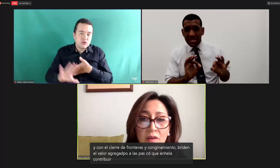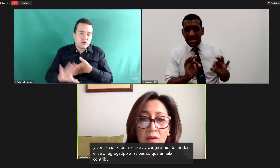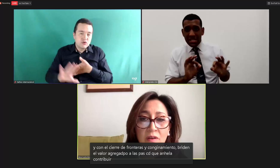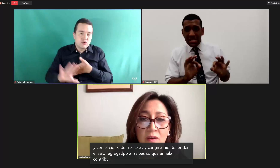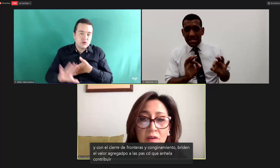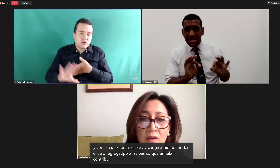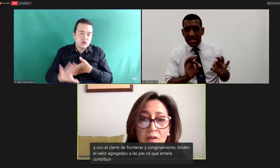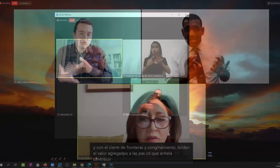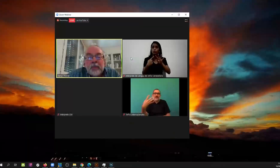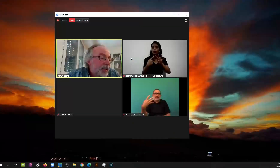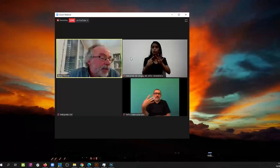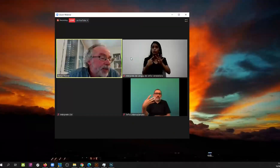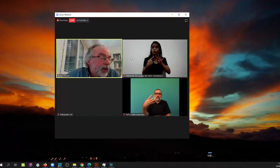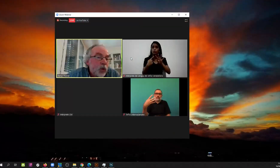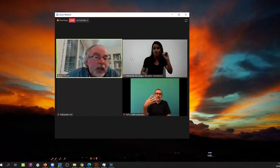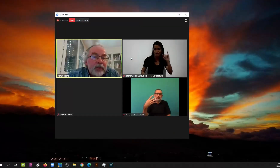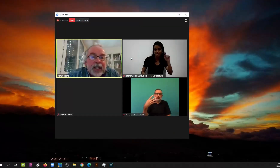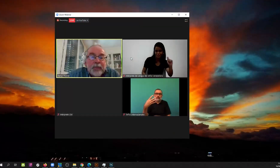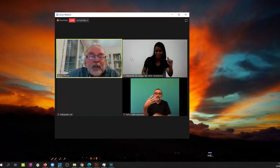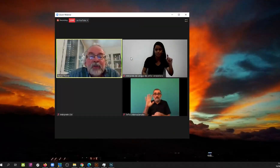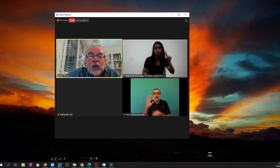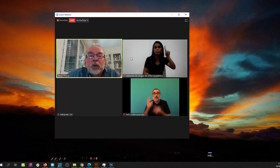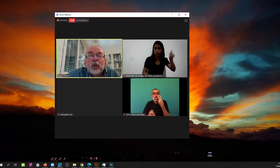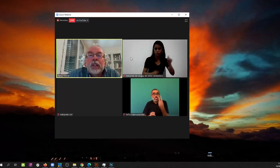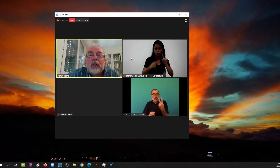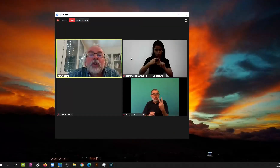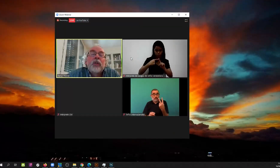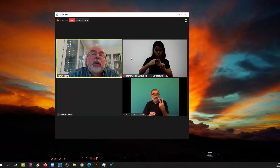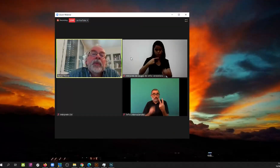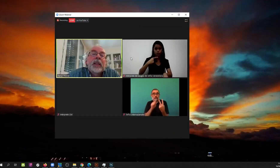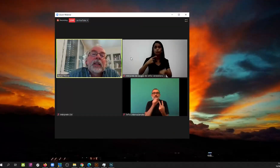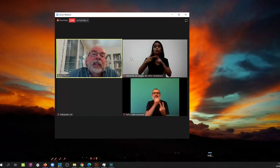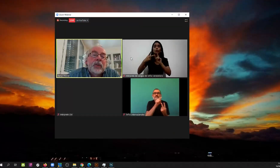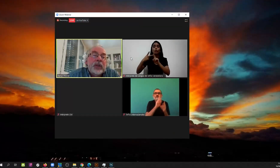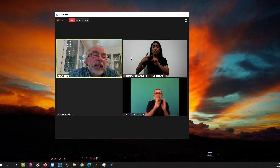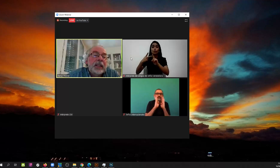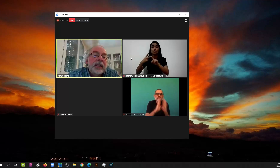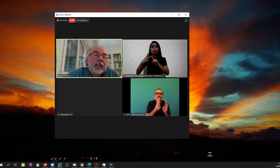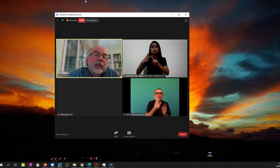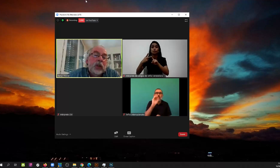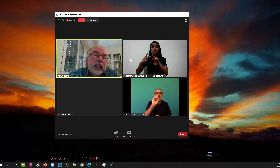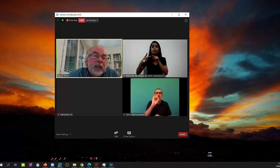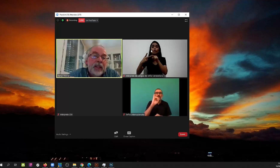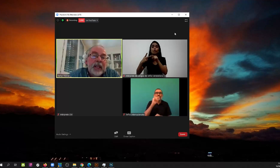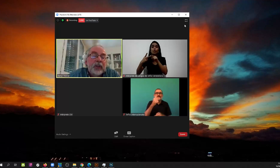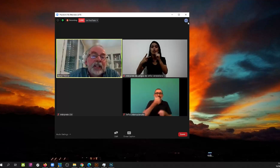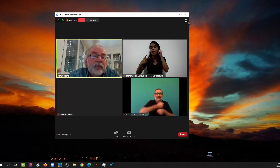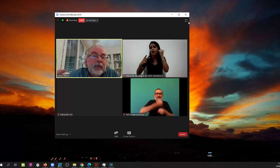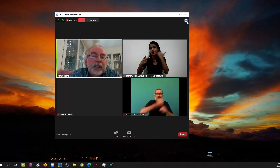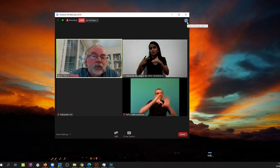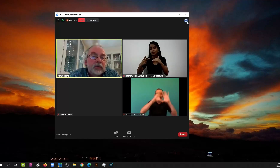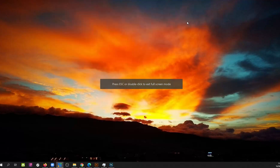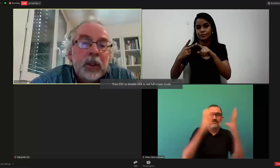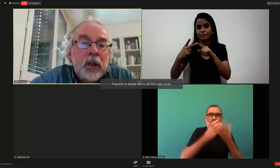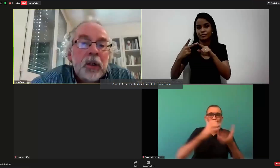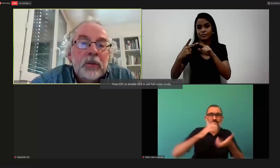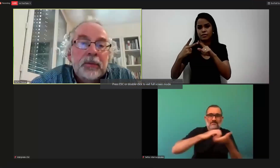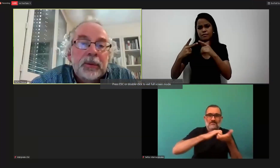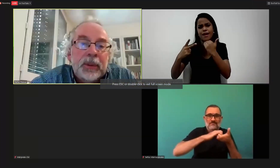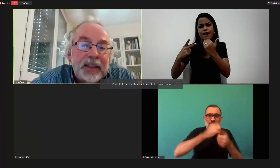y sanearlas. Una será para Facundo y luego, Ana Lucía, lo que te pediría al final simplemente